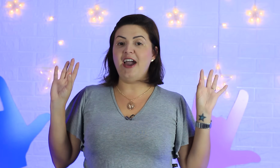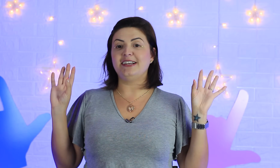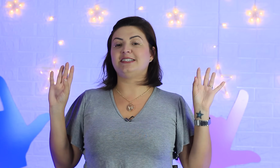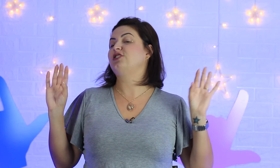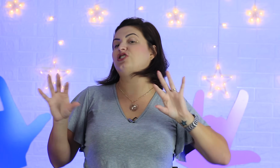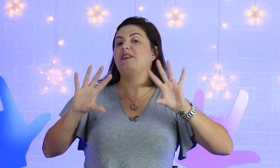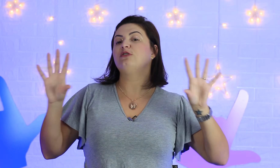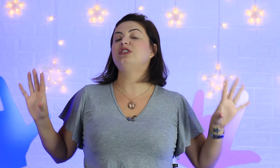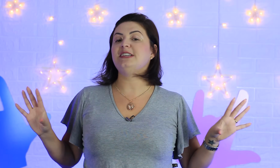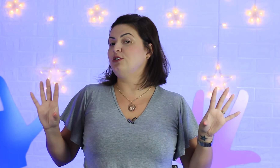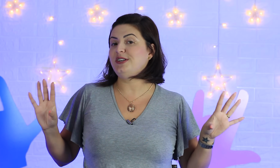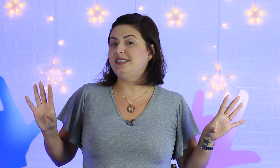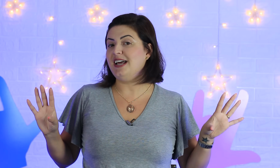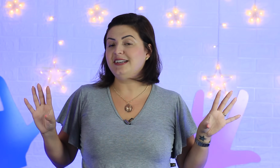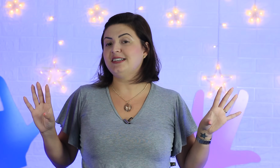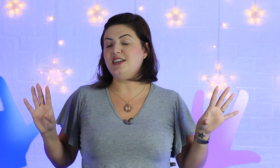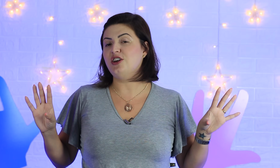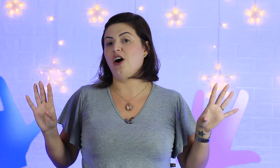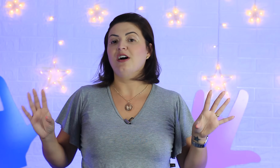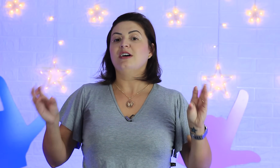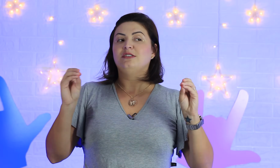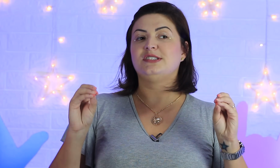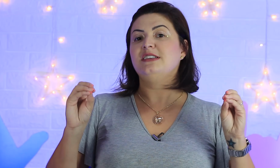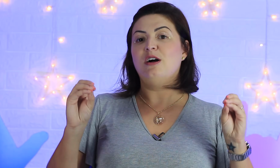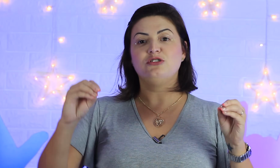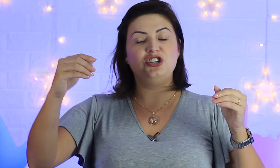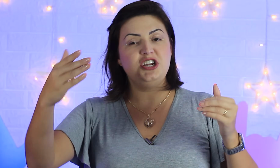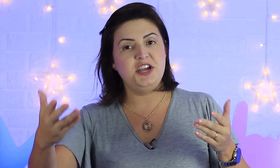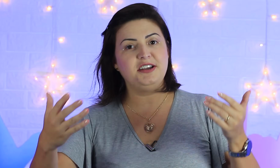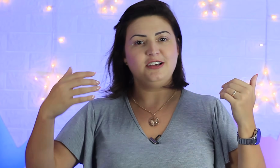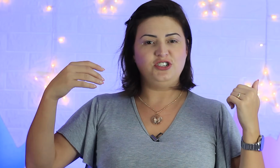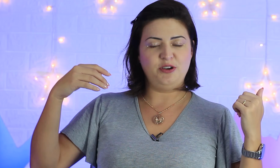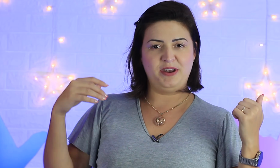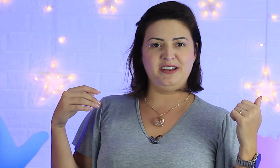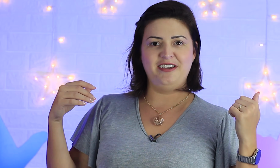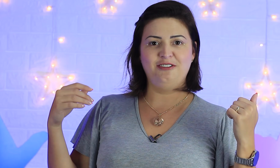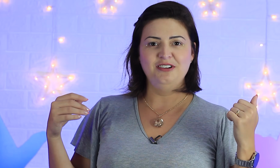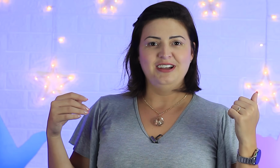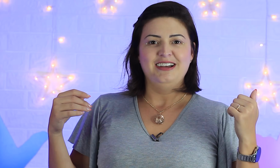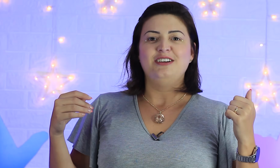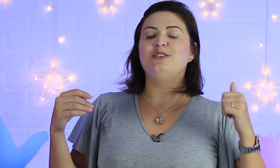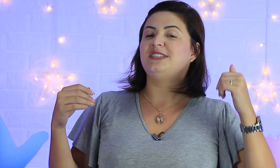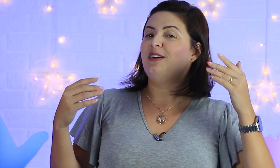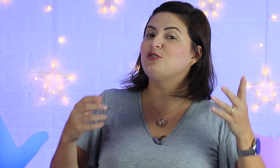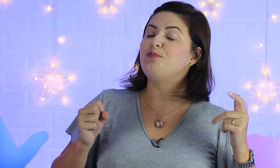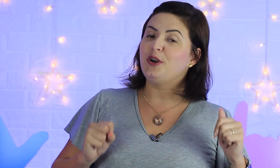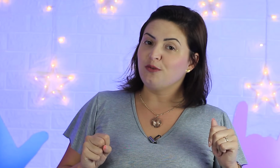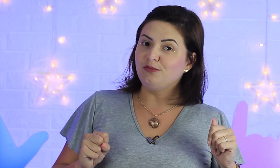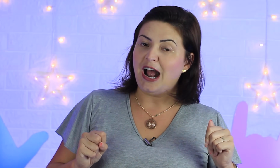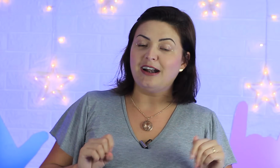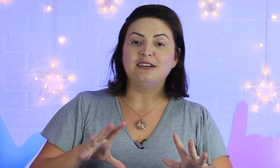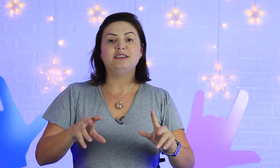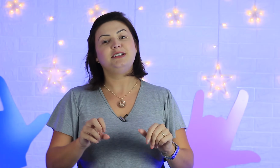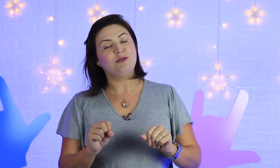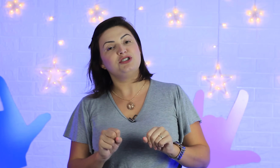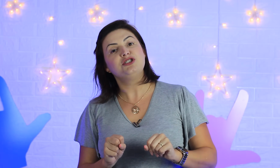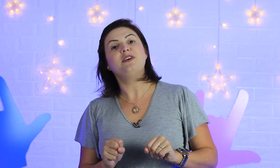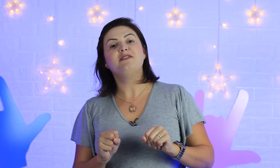festa. A gente já vai utilizar dois sinais aí, ó. O sinal de ir, que a gente aprendeu. E o sinal de perguntar. Então, a gente vai